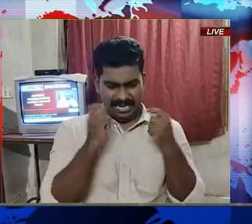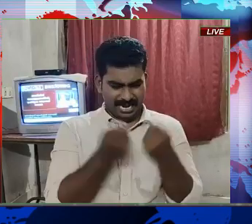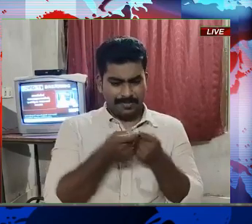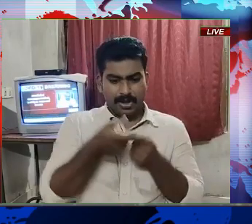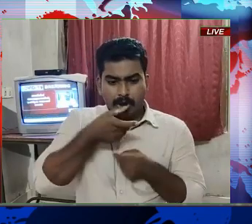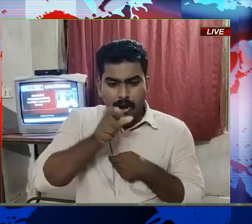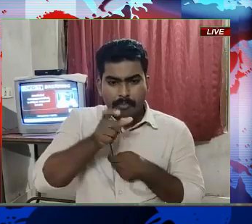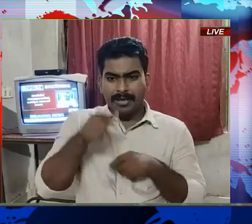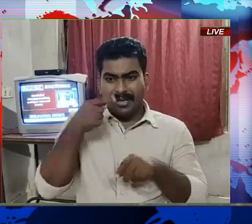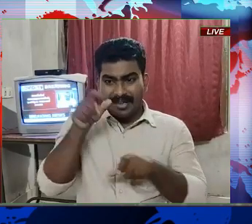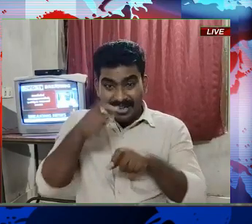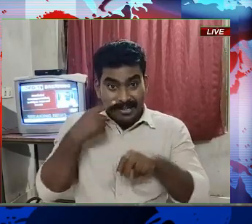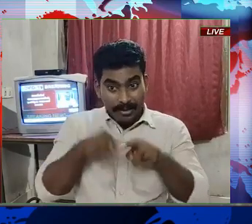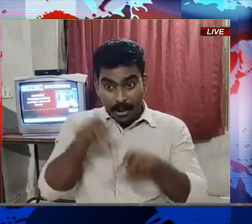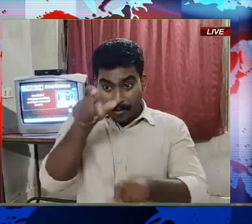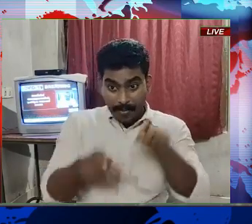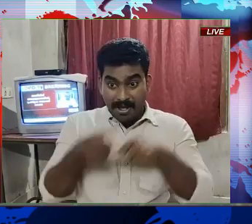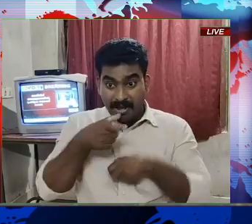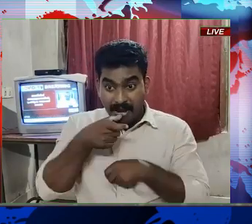അതുകൊണ്ടാണ്